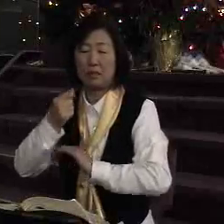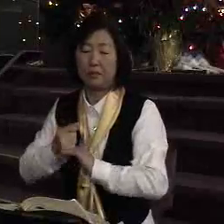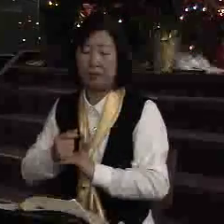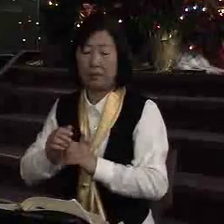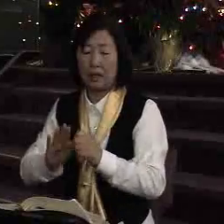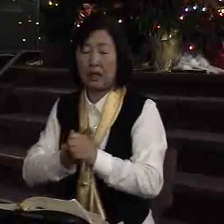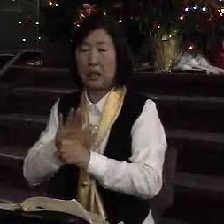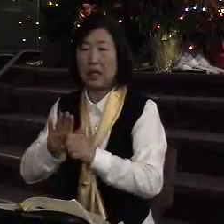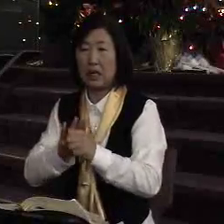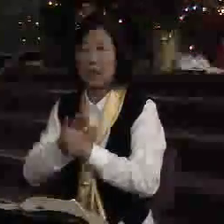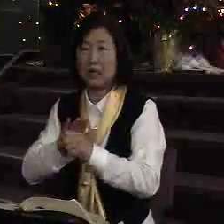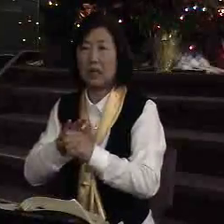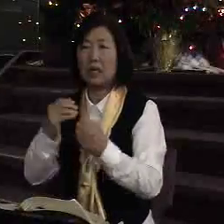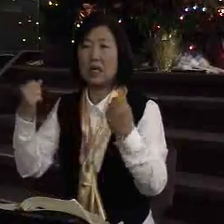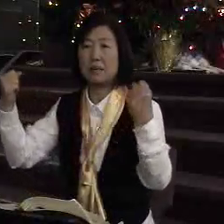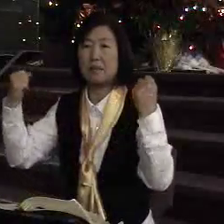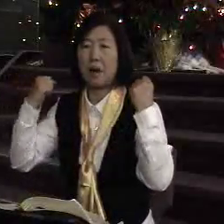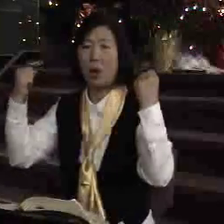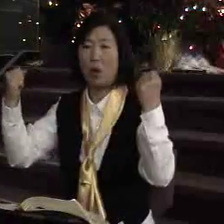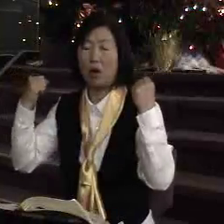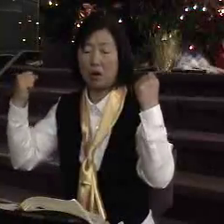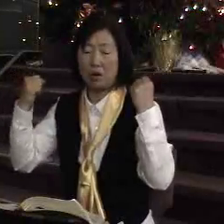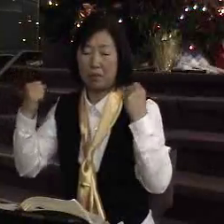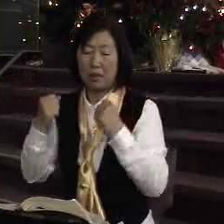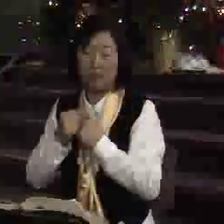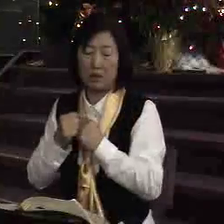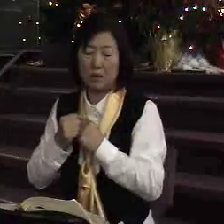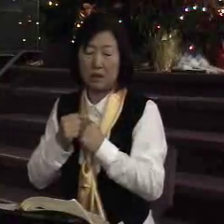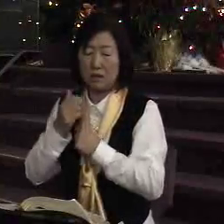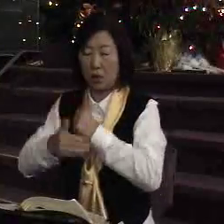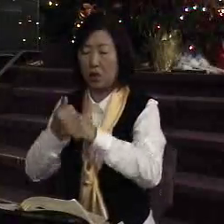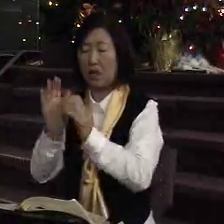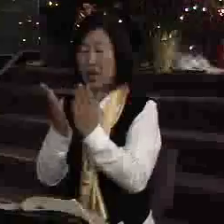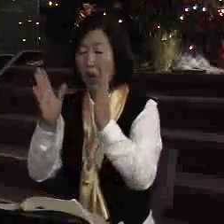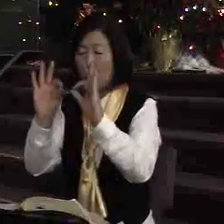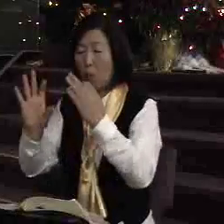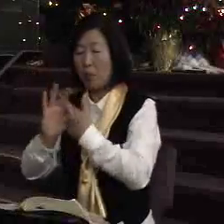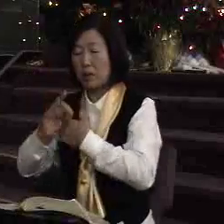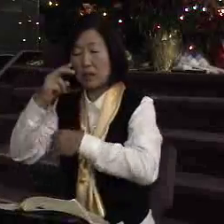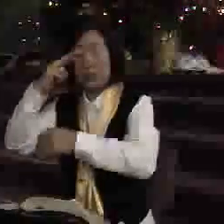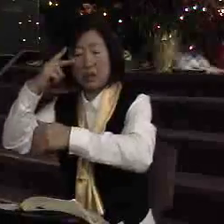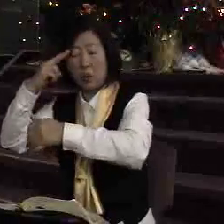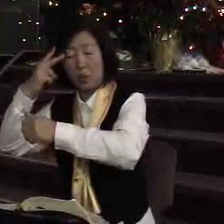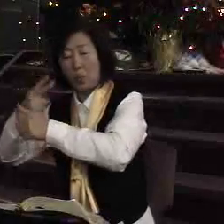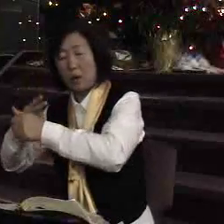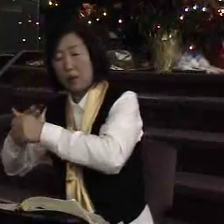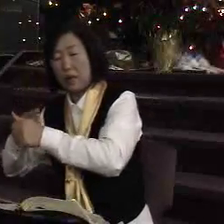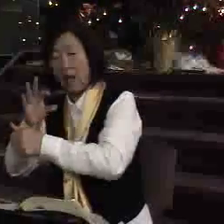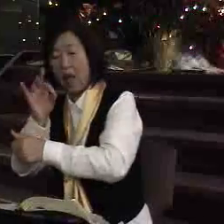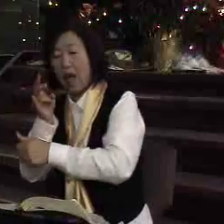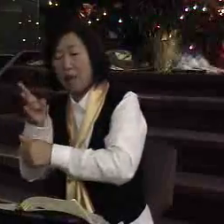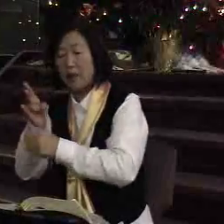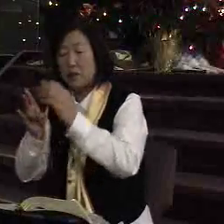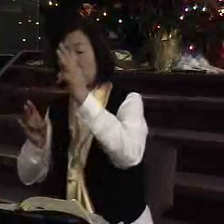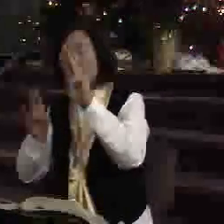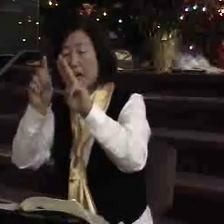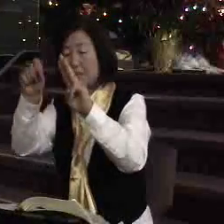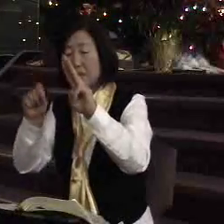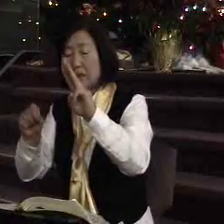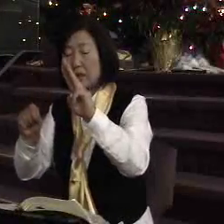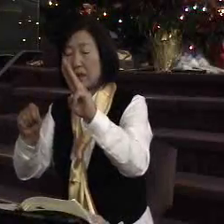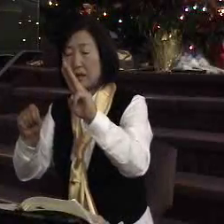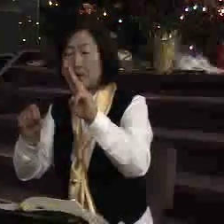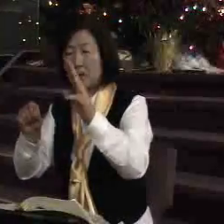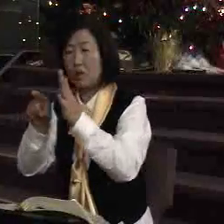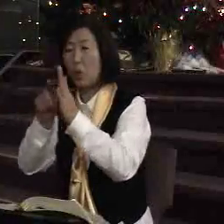여러분 사랑이 파월인 거 아시죠? 파월. 그래서 성경에 보면은 사도 바울이 에베소서 3장에 이런 기도를 합니다. 에베소